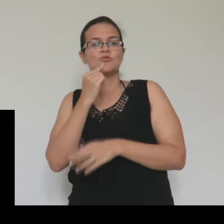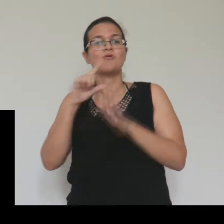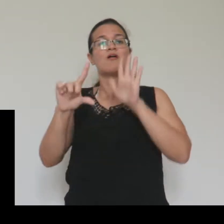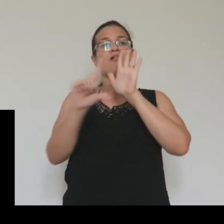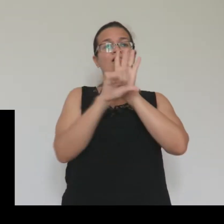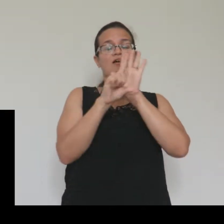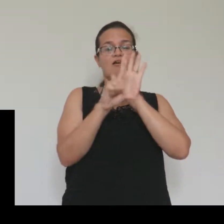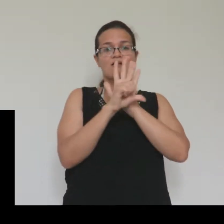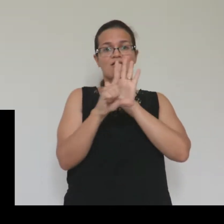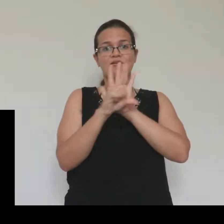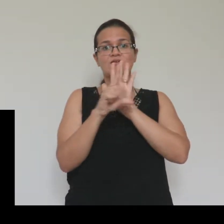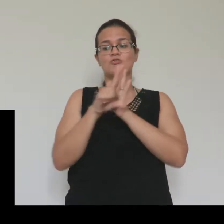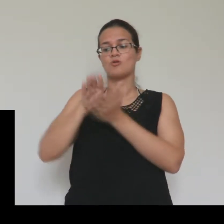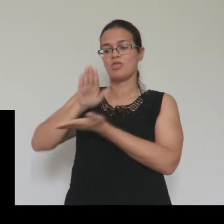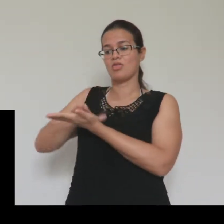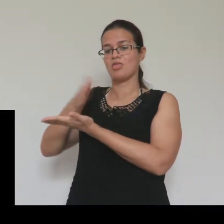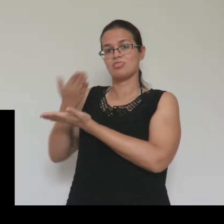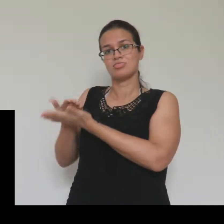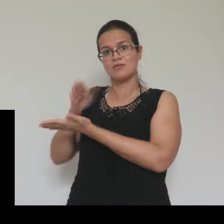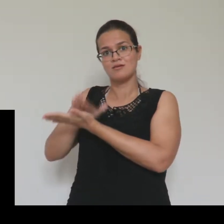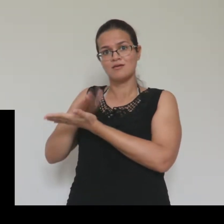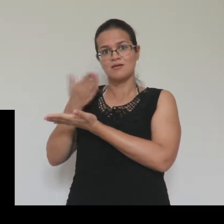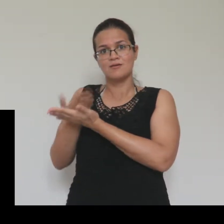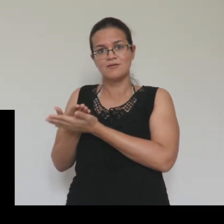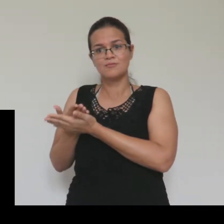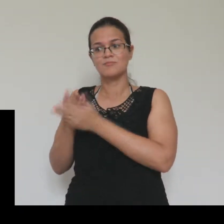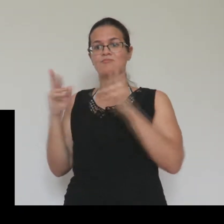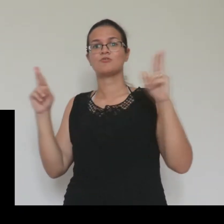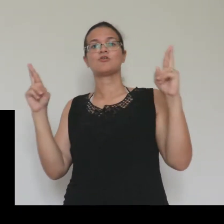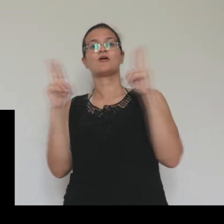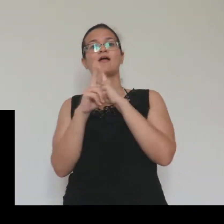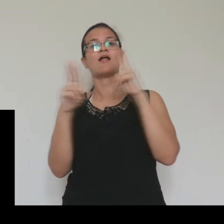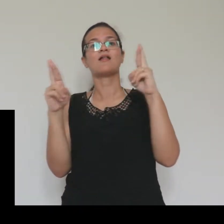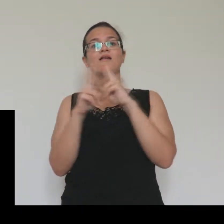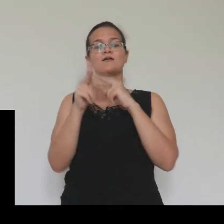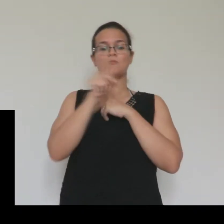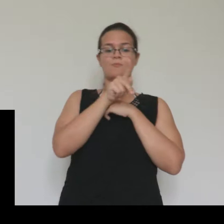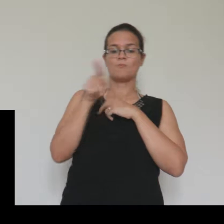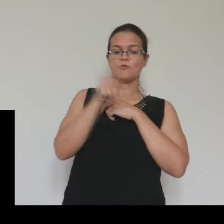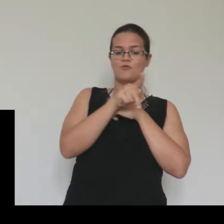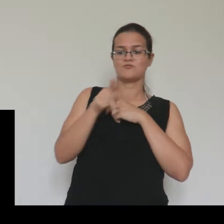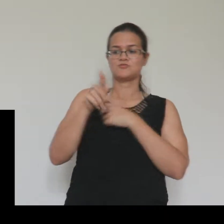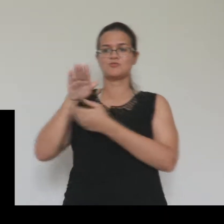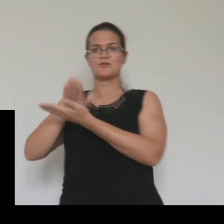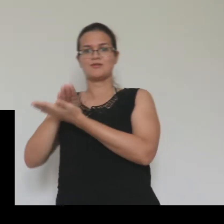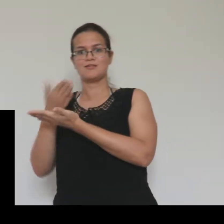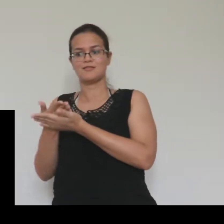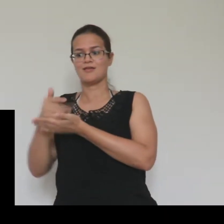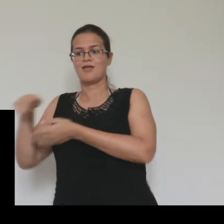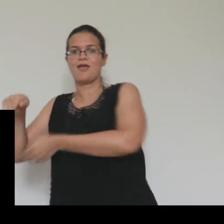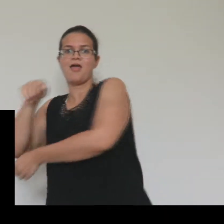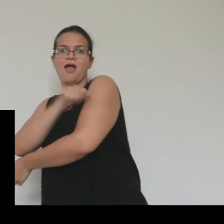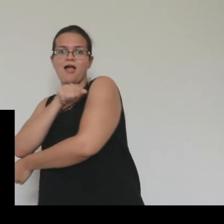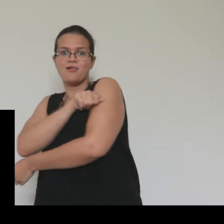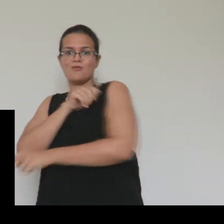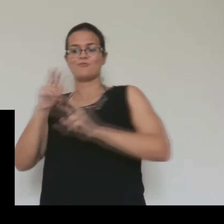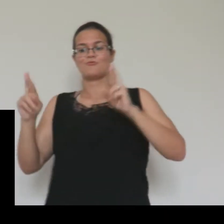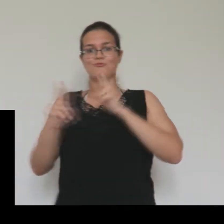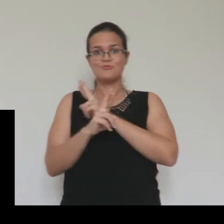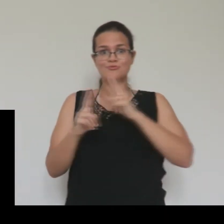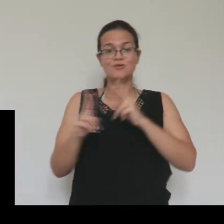legislação, intérprete de Libras, relação do professor, intérprete e aluno surdo, além